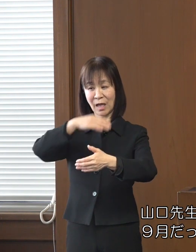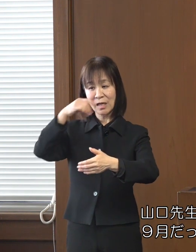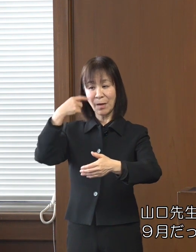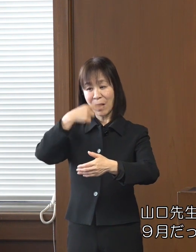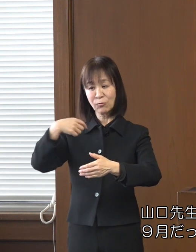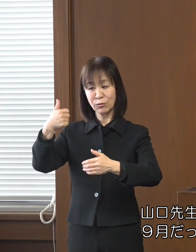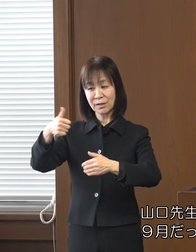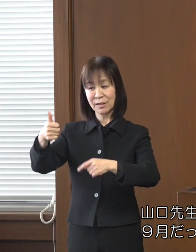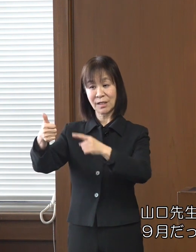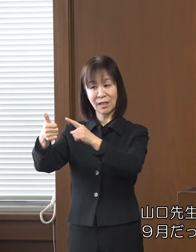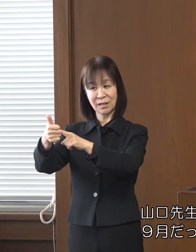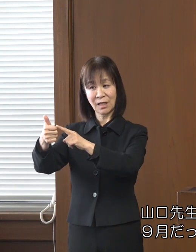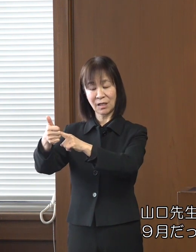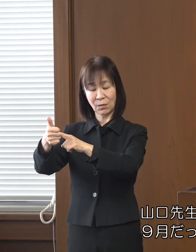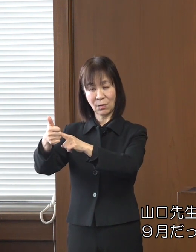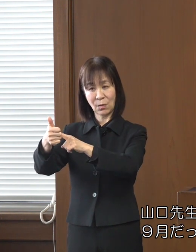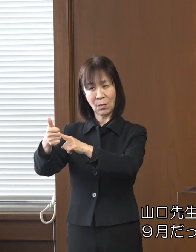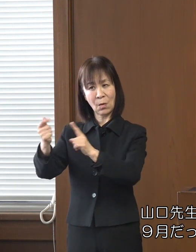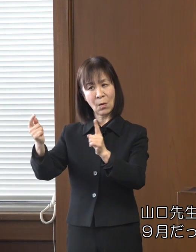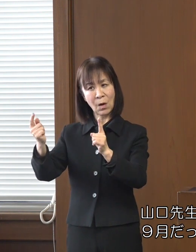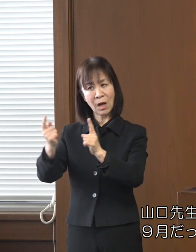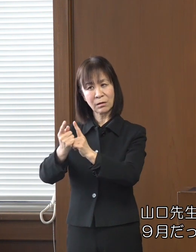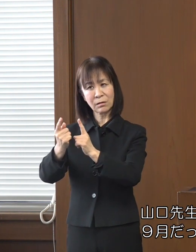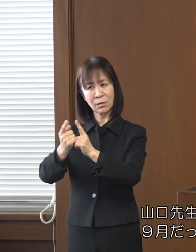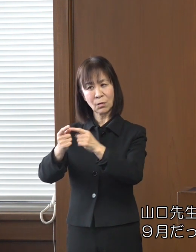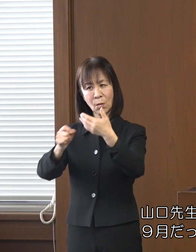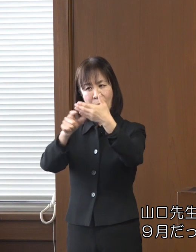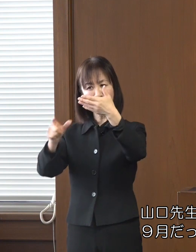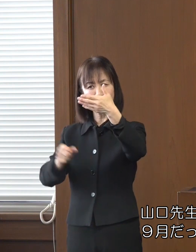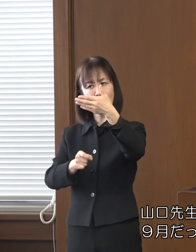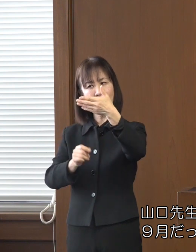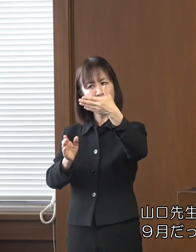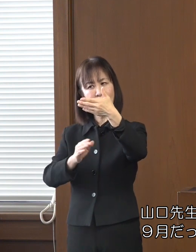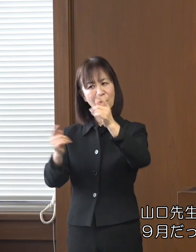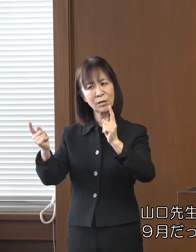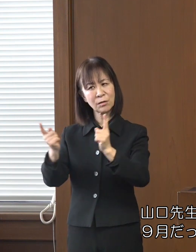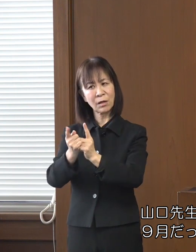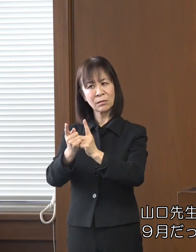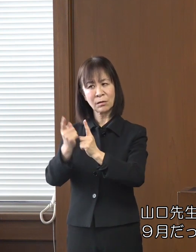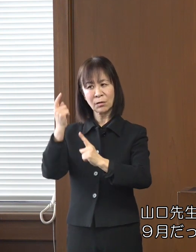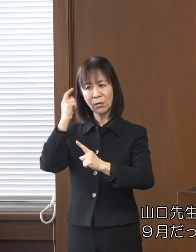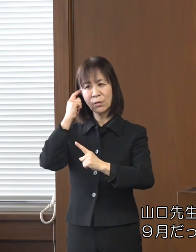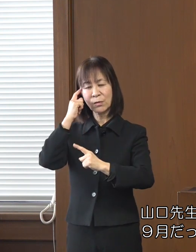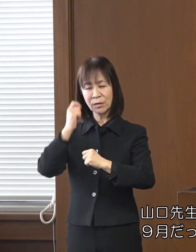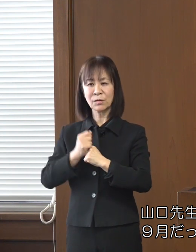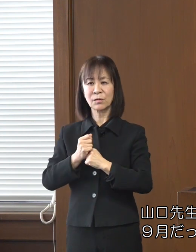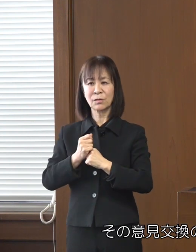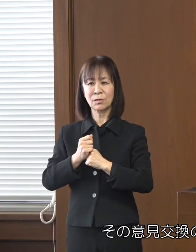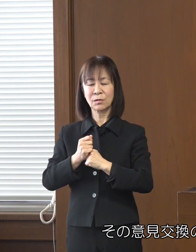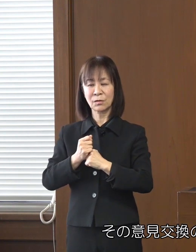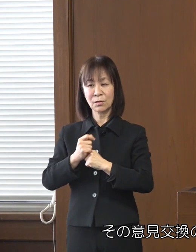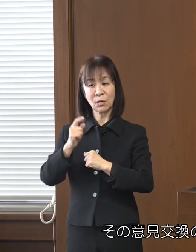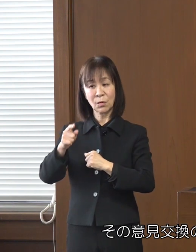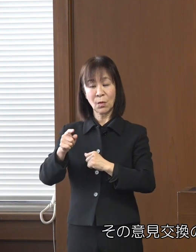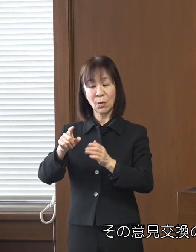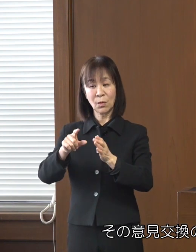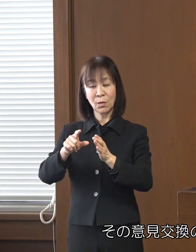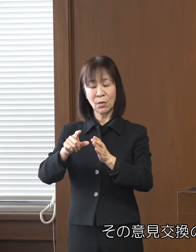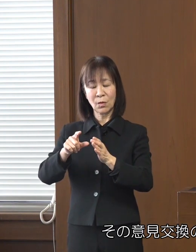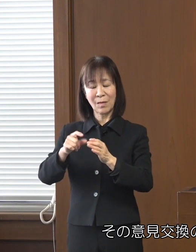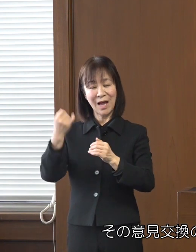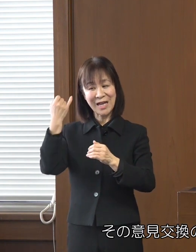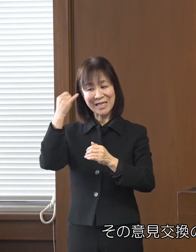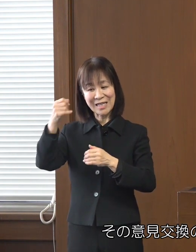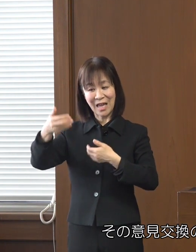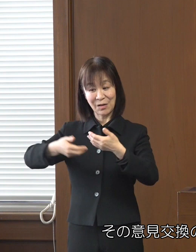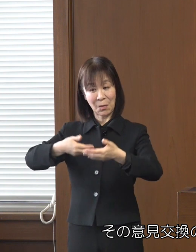先生と直接お会いしたのは9月だったと思いますけれども、その意見交換の一環の